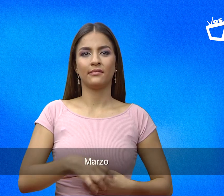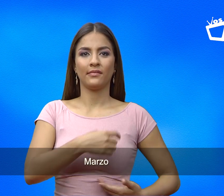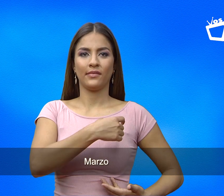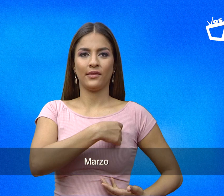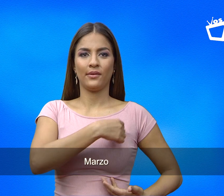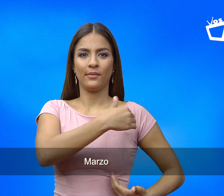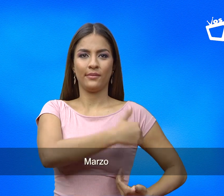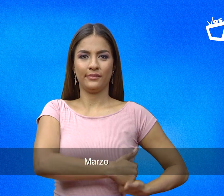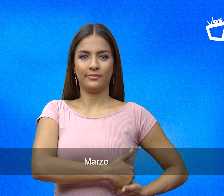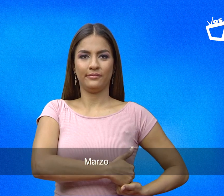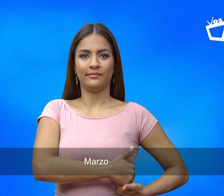marzo